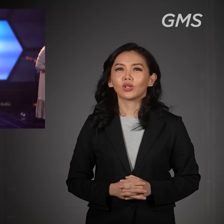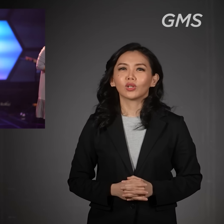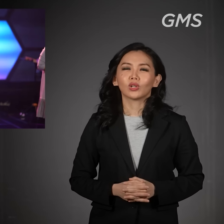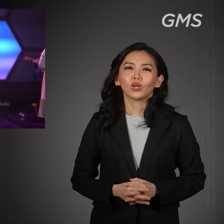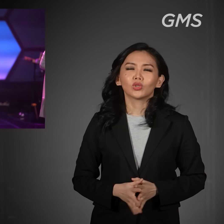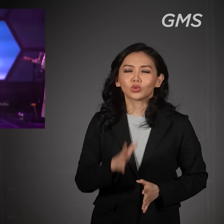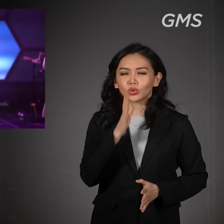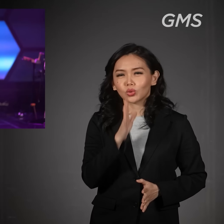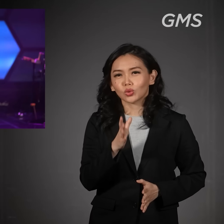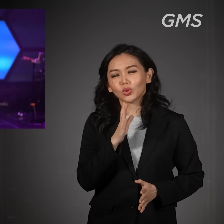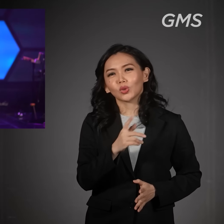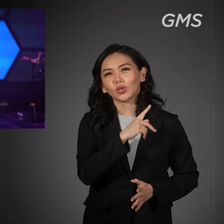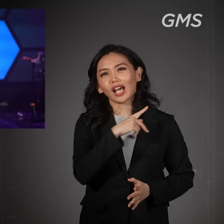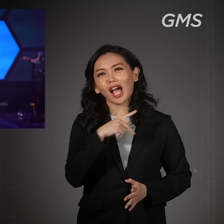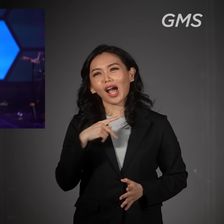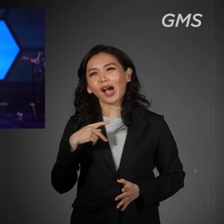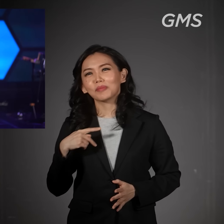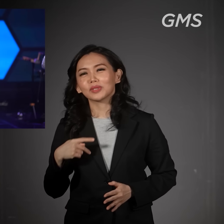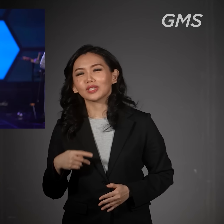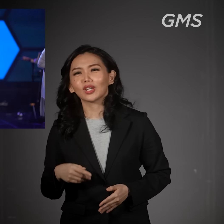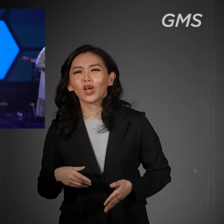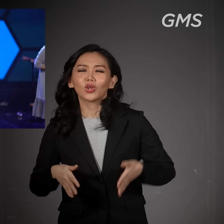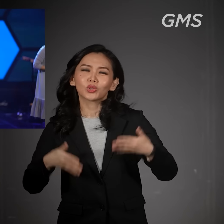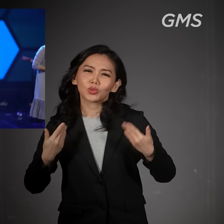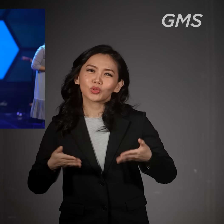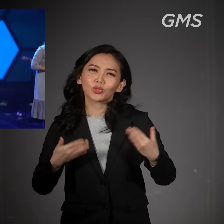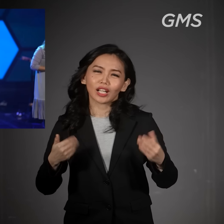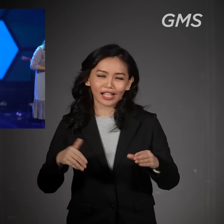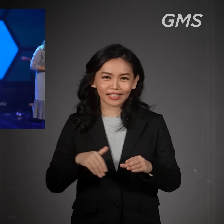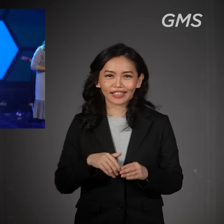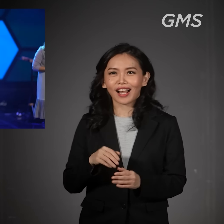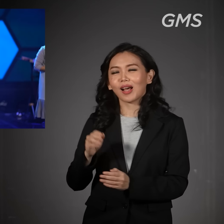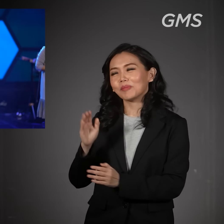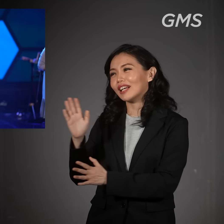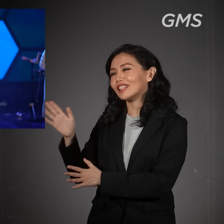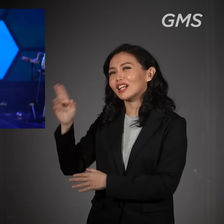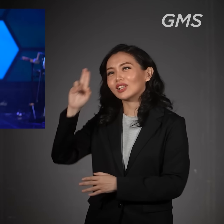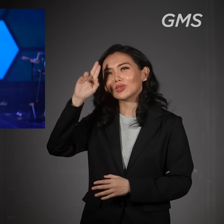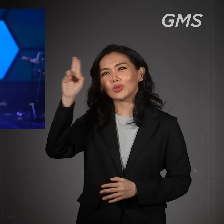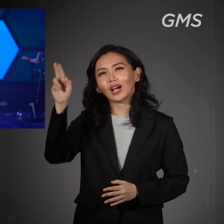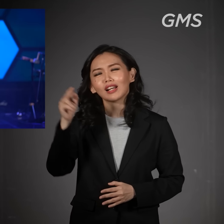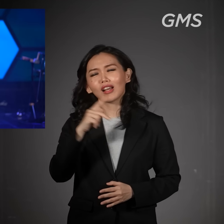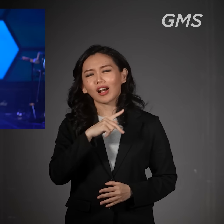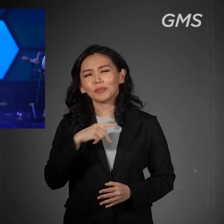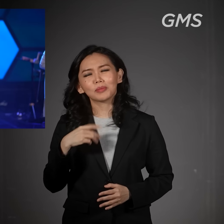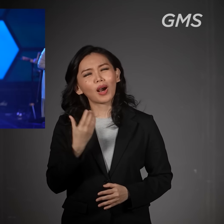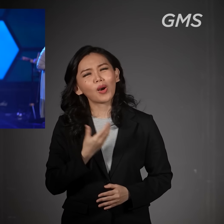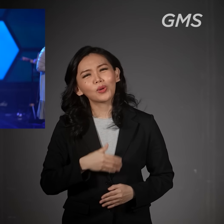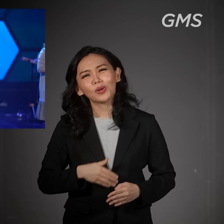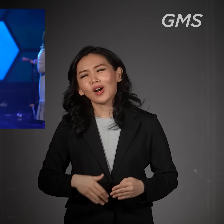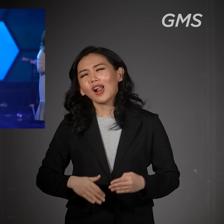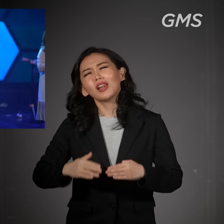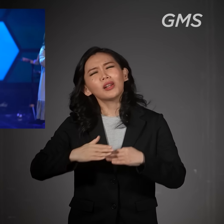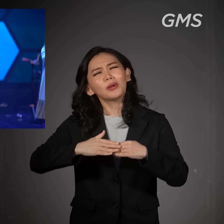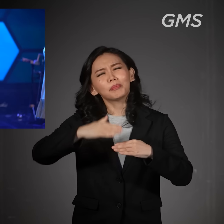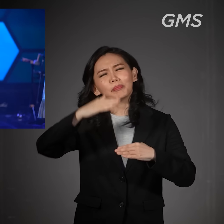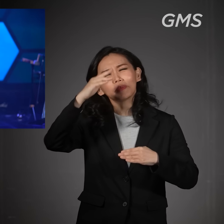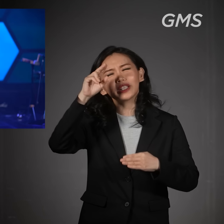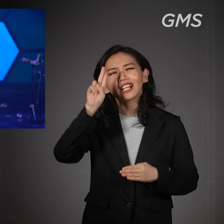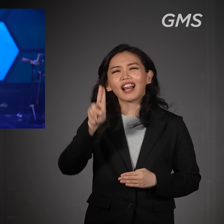hadirat-Mu Tuhan. Kami buka hati kami lebih lagi memuji dan memuliakan nama-Mu. Thank